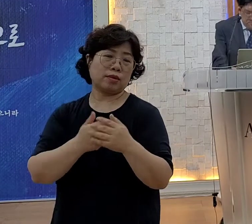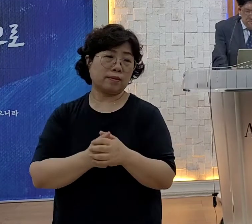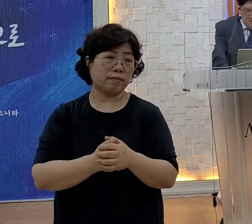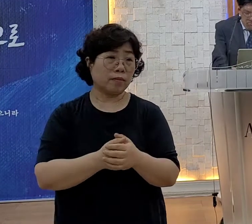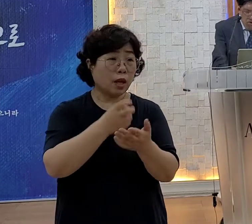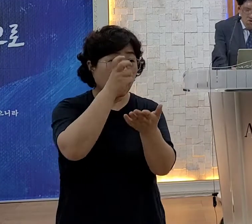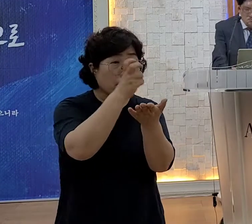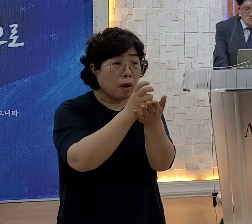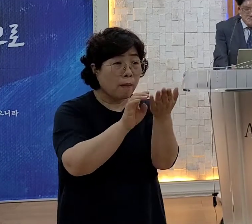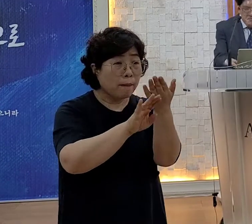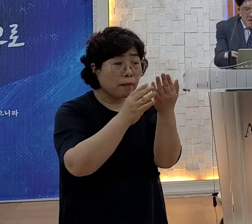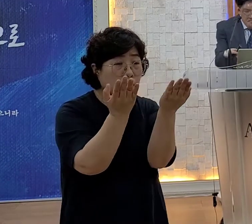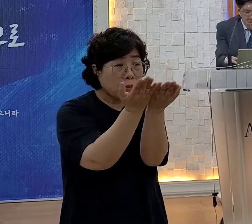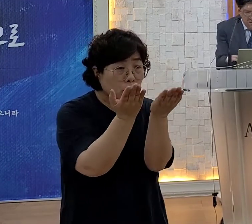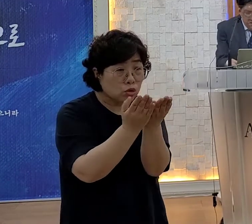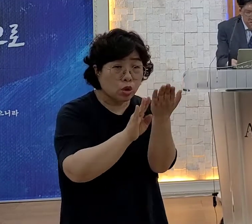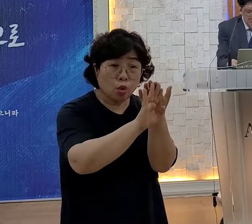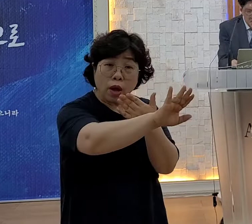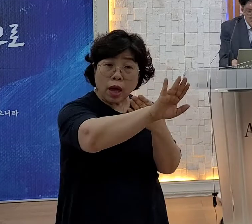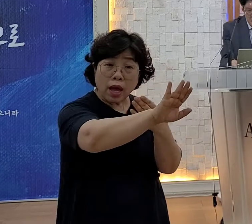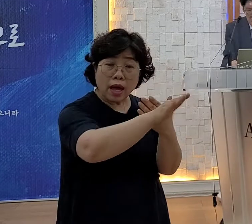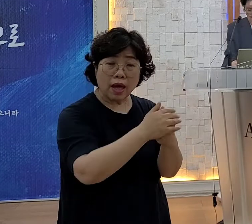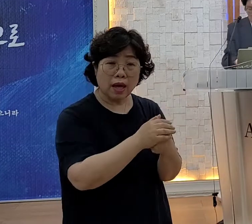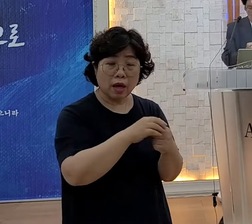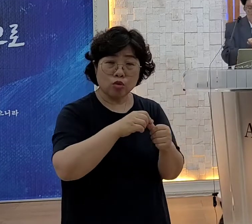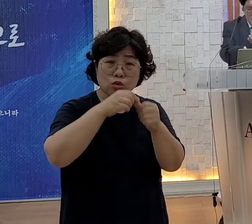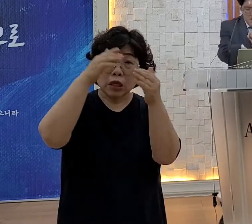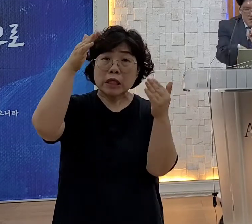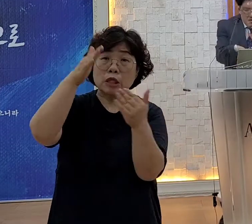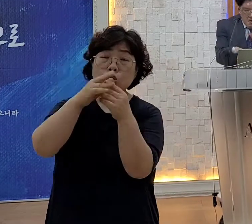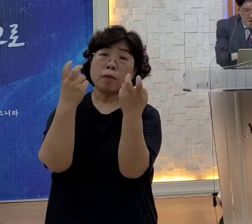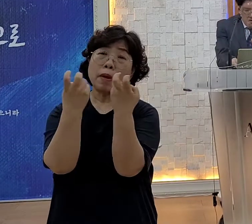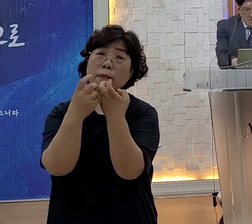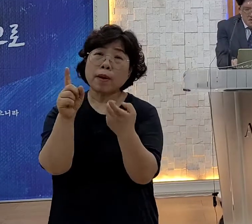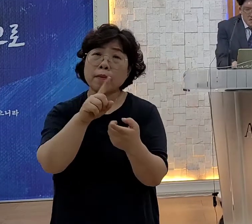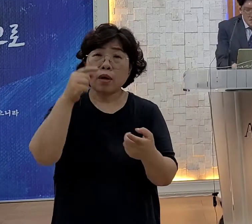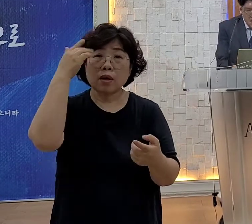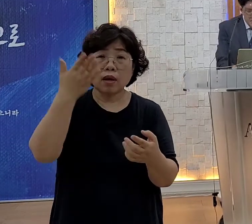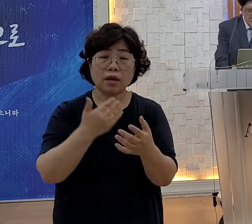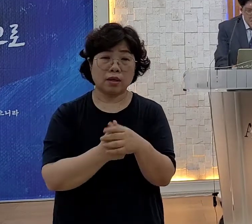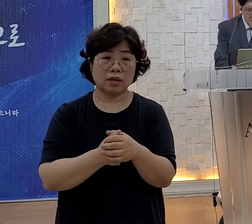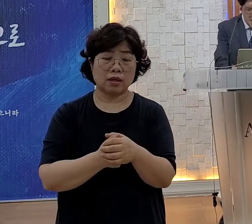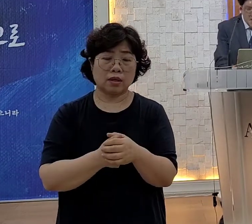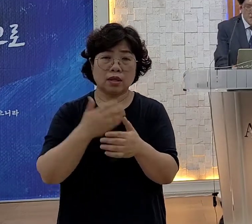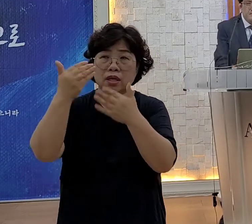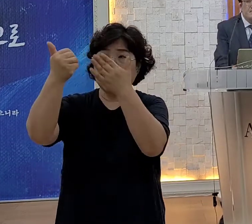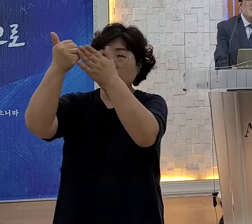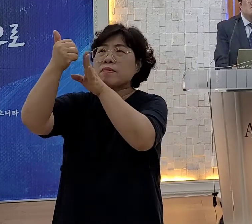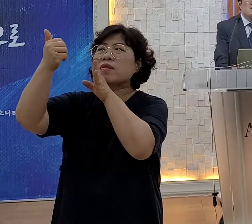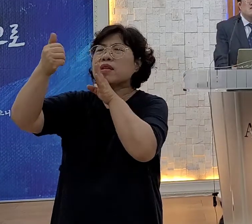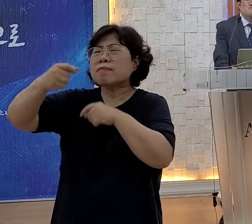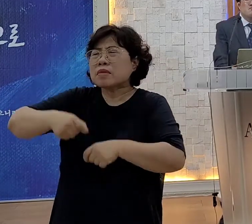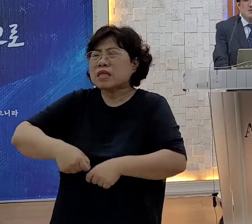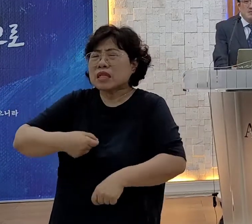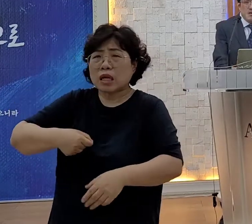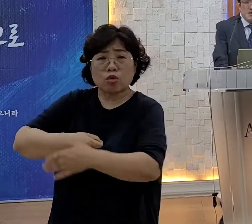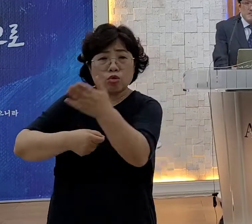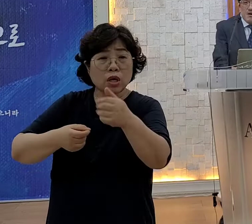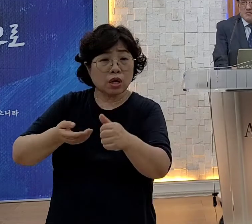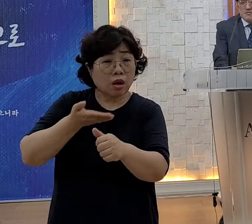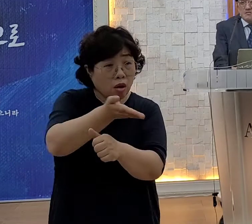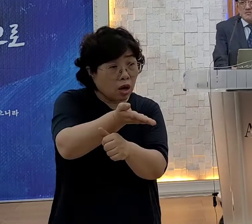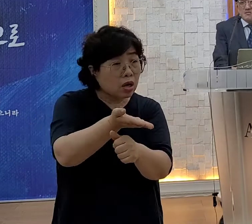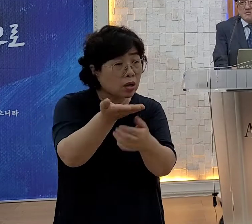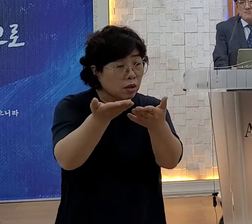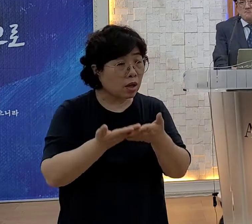이 율법 이외에, 율법으로 안 되는 이 일을 이제 이 하나님의 이 참된 의가 우리에게 주어졌는데